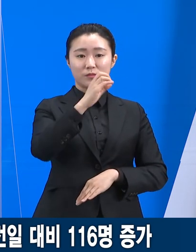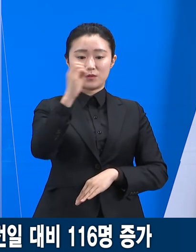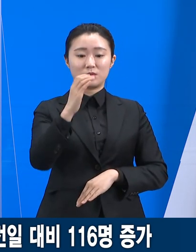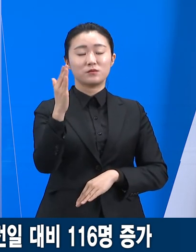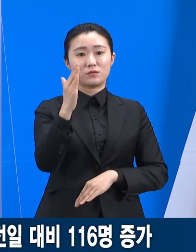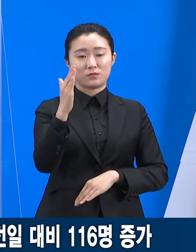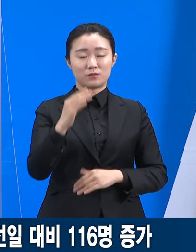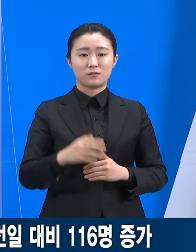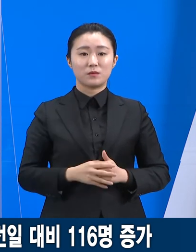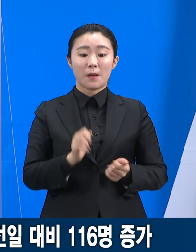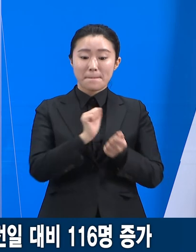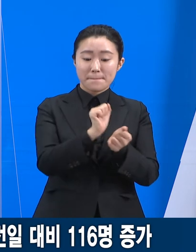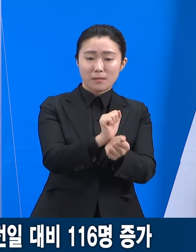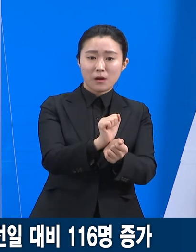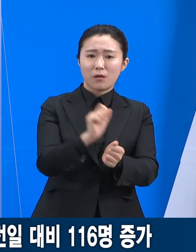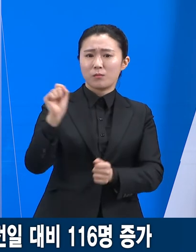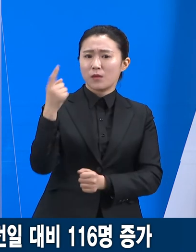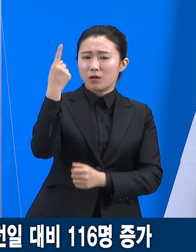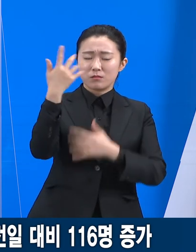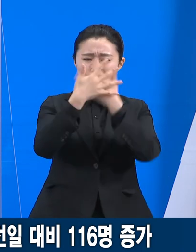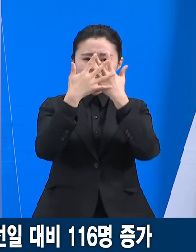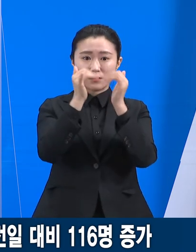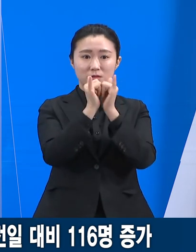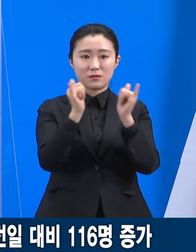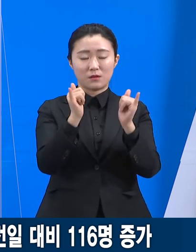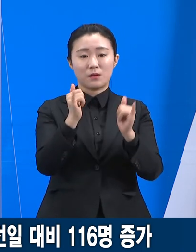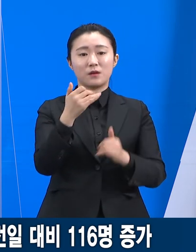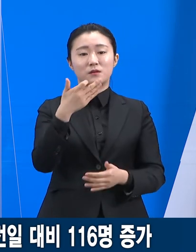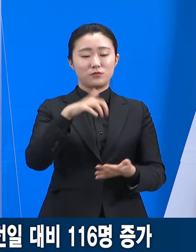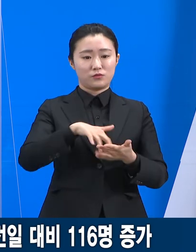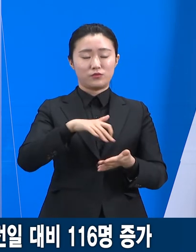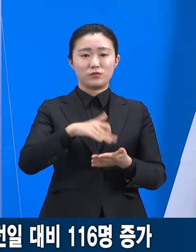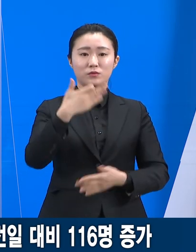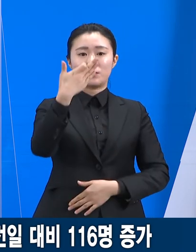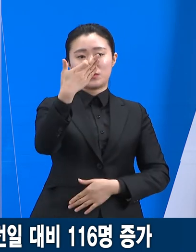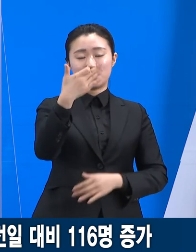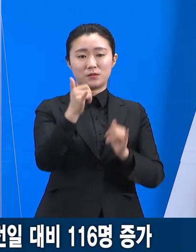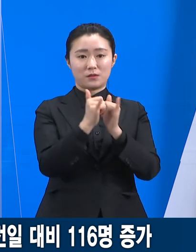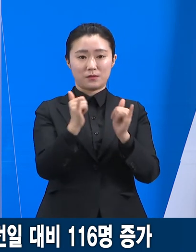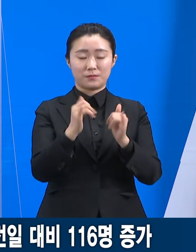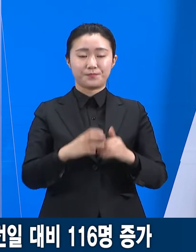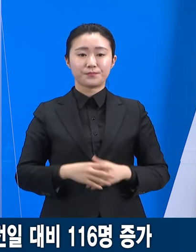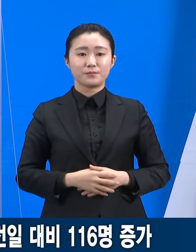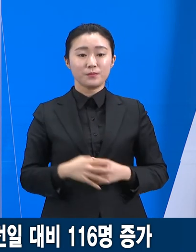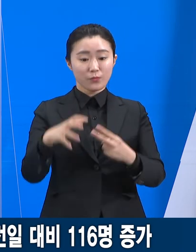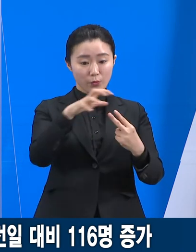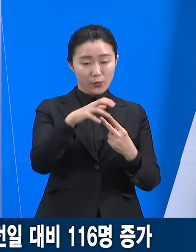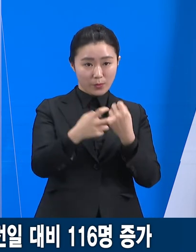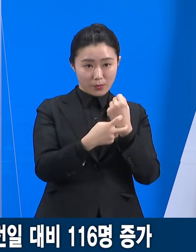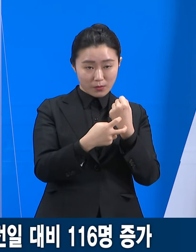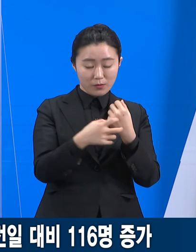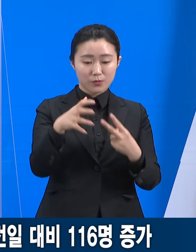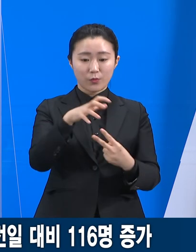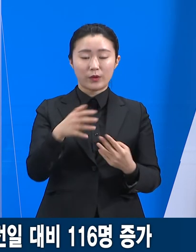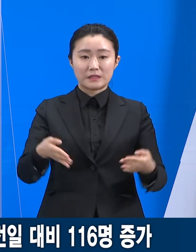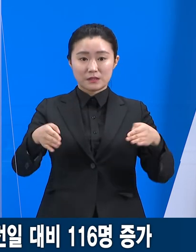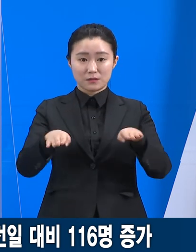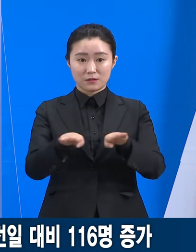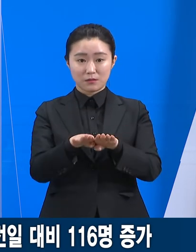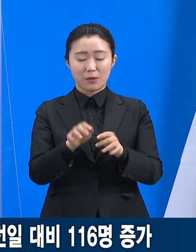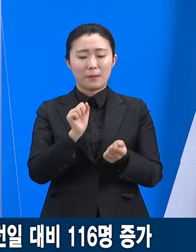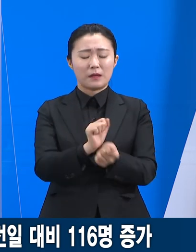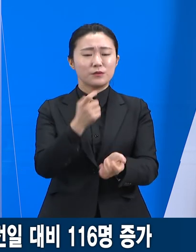확진자는 16.4%인 19명입니다. 요양병원, 노인요양시설 등 감염 취약시설